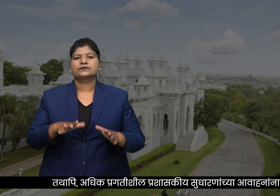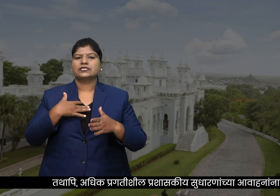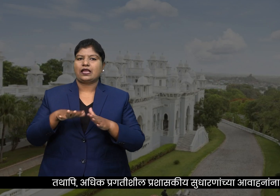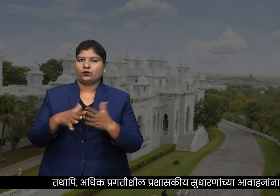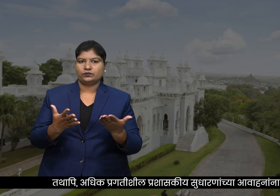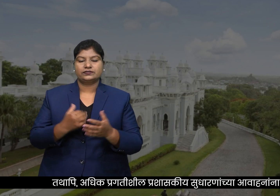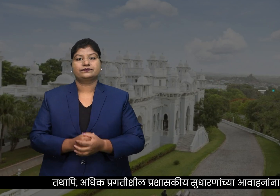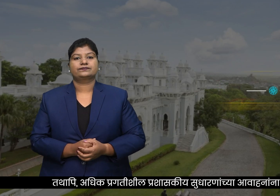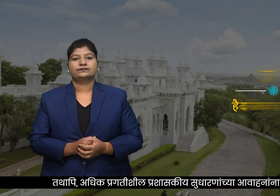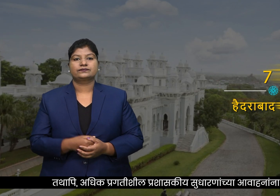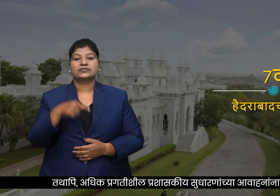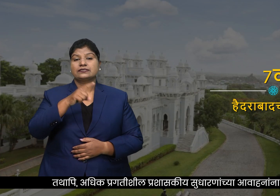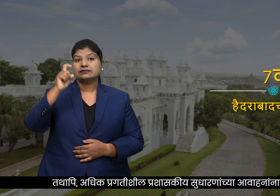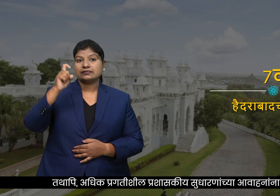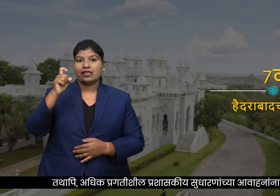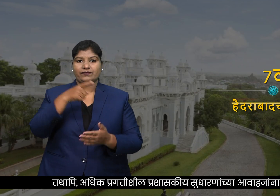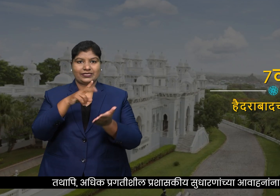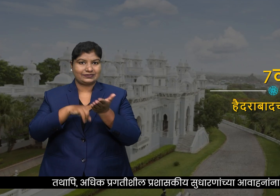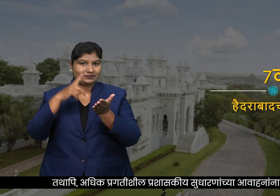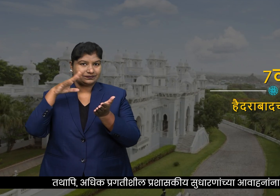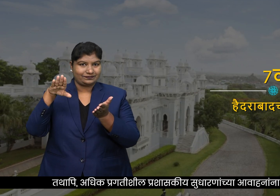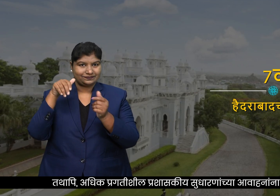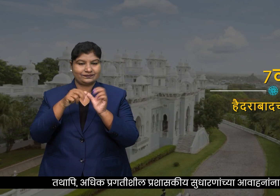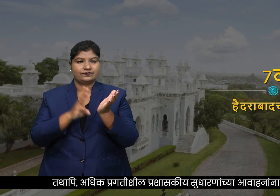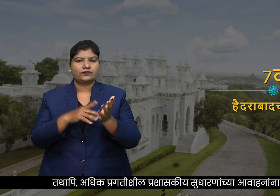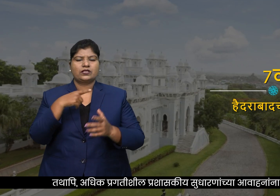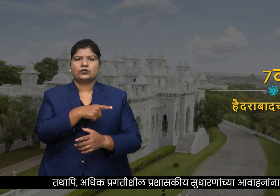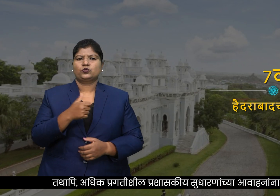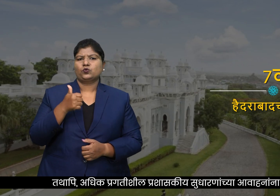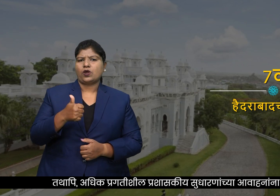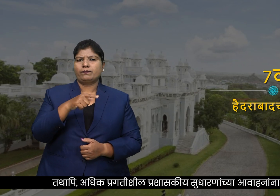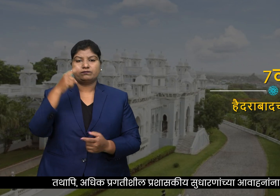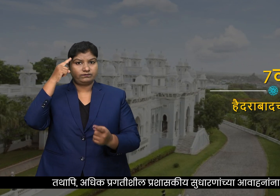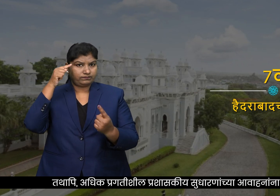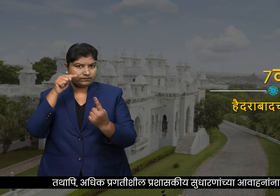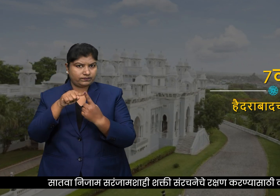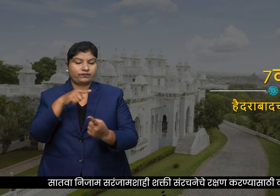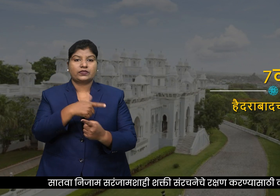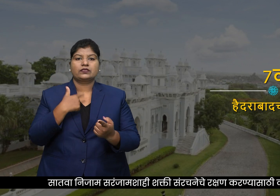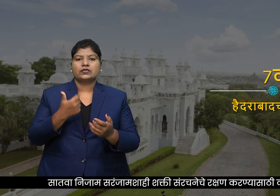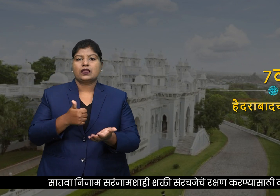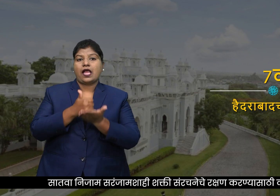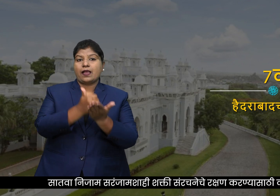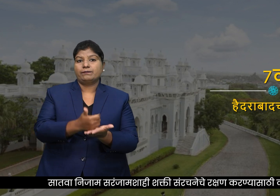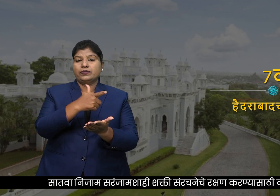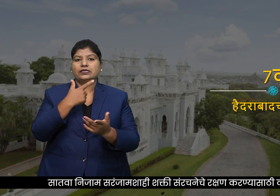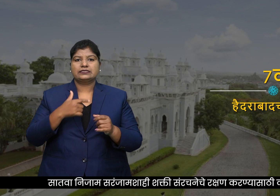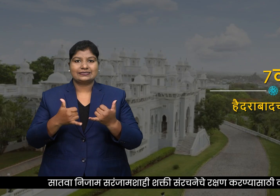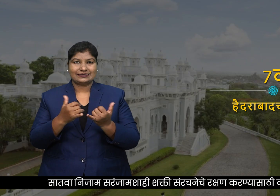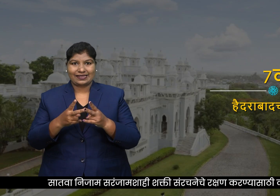तथापि अधिक प्रगतिशील प्रशासकीय सुधारणांचं आव्हान न जुमानता 7वा निजाम